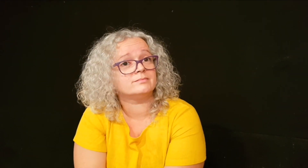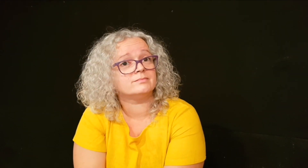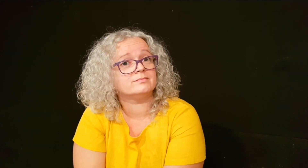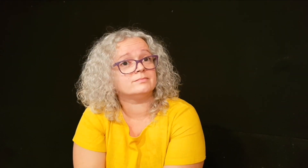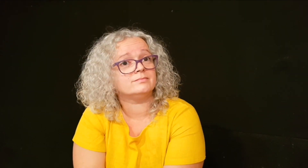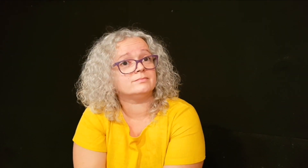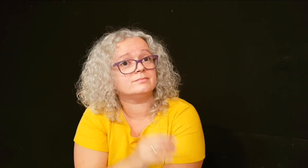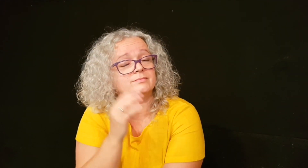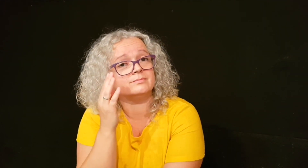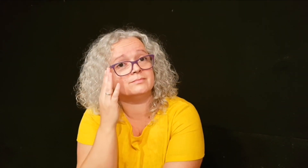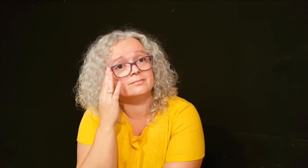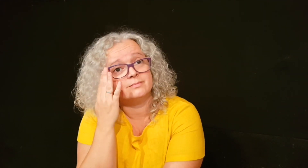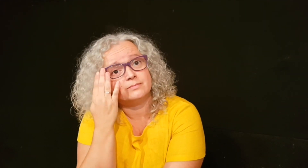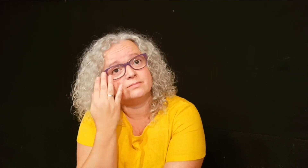¿O ellos? ¿Vosotros?